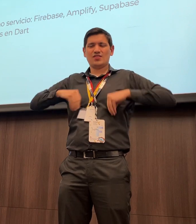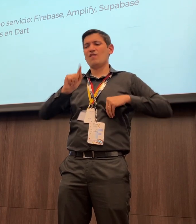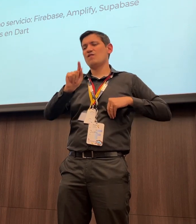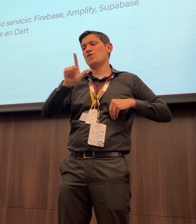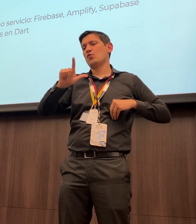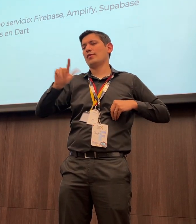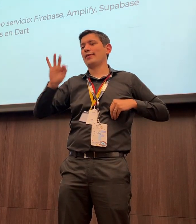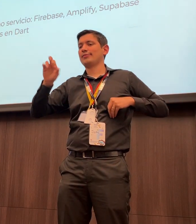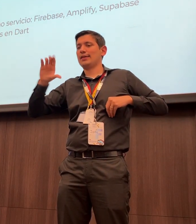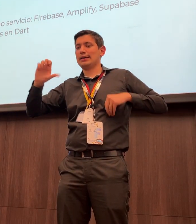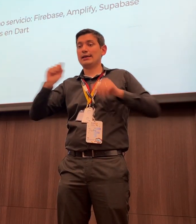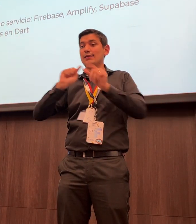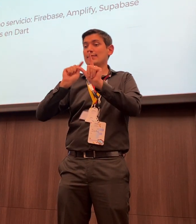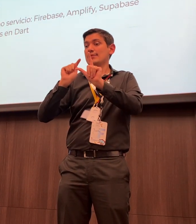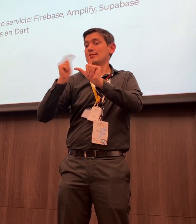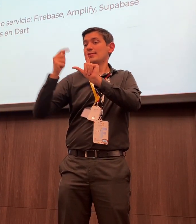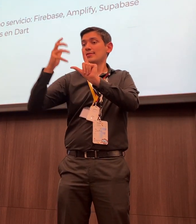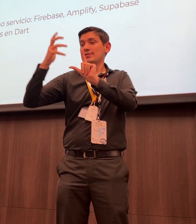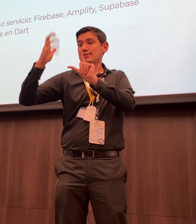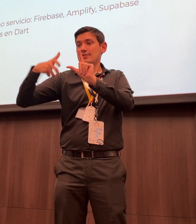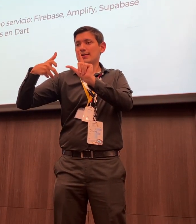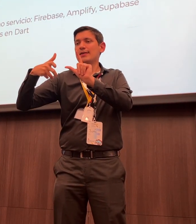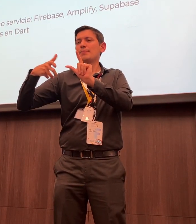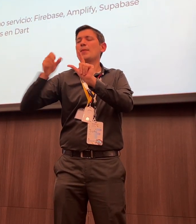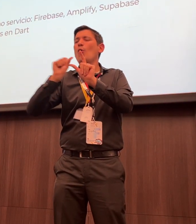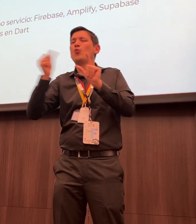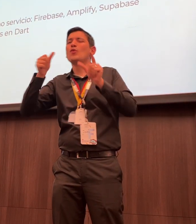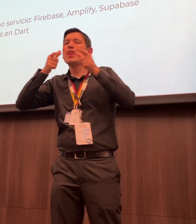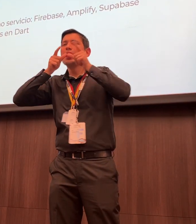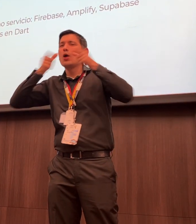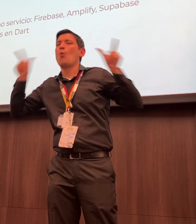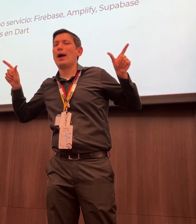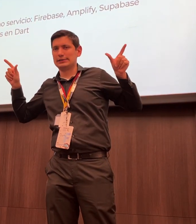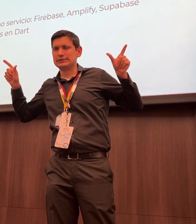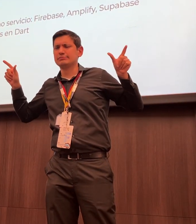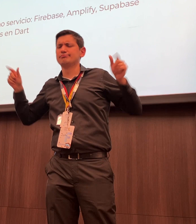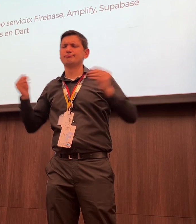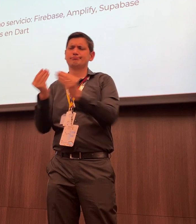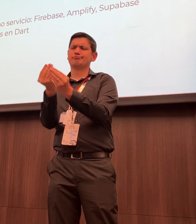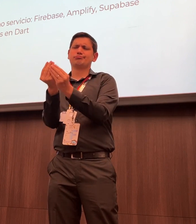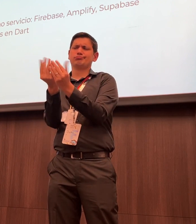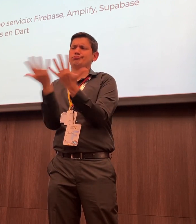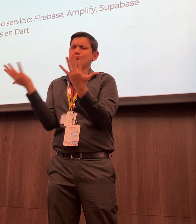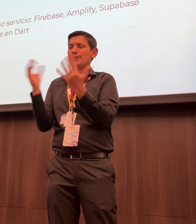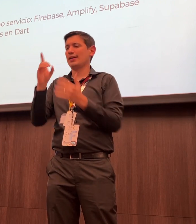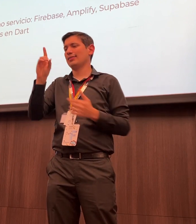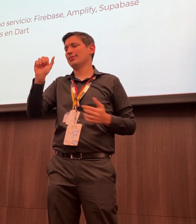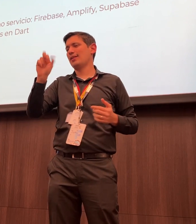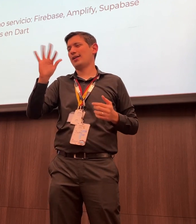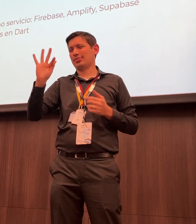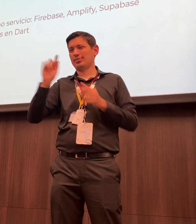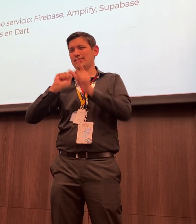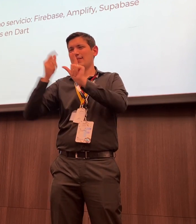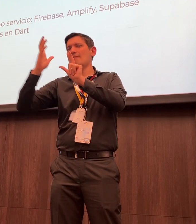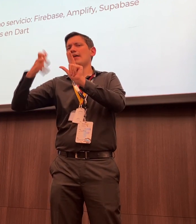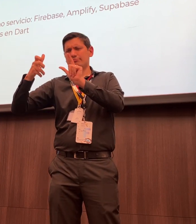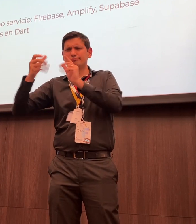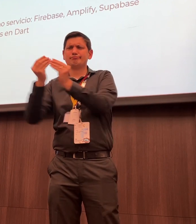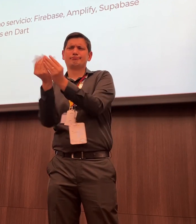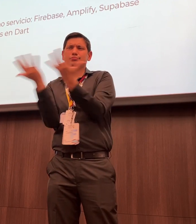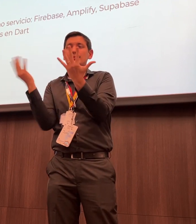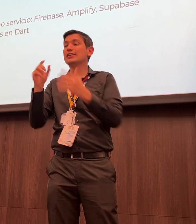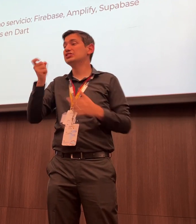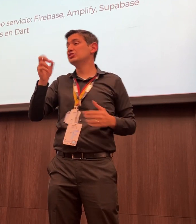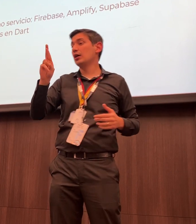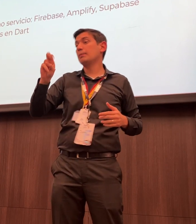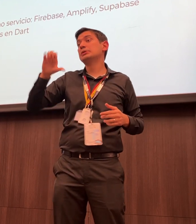que lidiar con un backend implica cambiar de lenguaje, y hay muchas alternativas dentro de lo que es Dart en el backend, y por eso gRPC